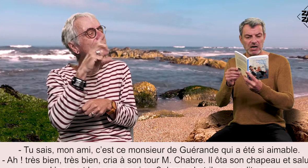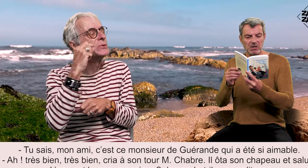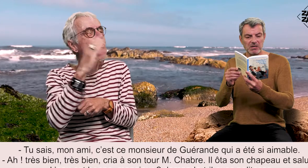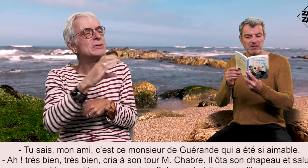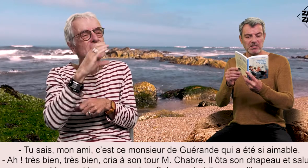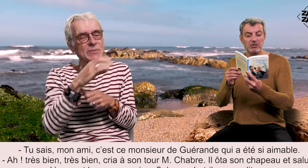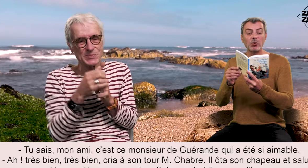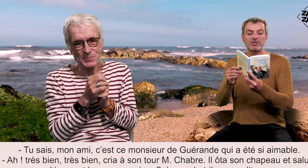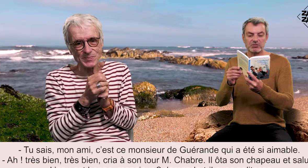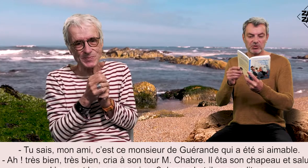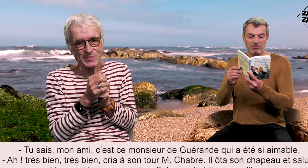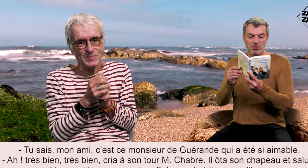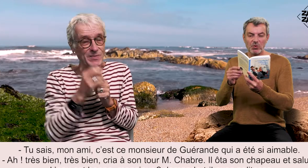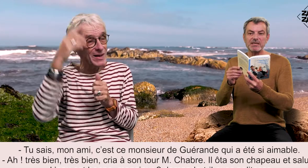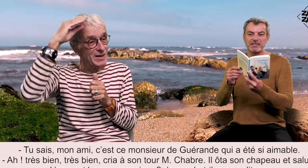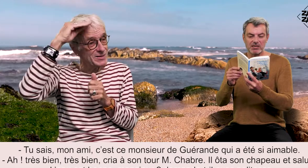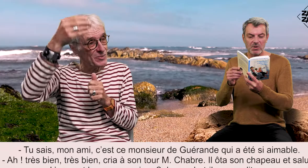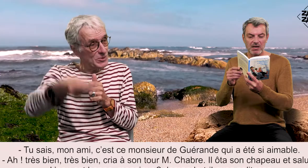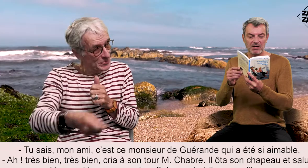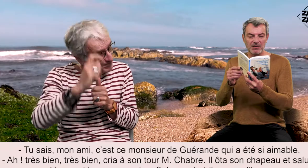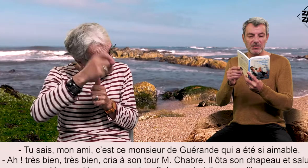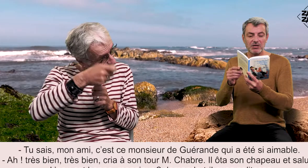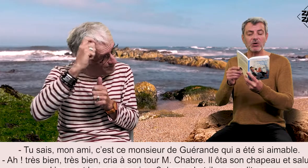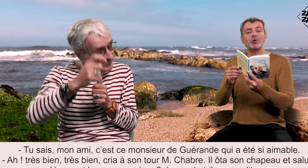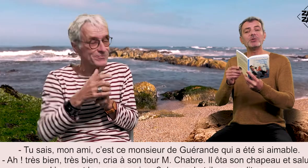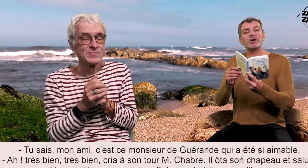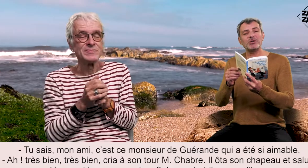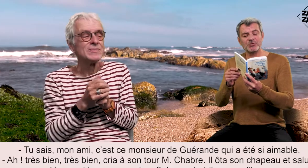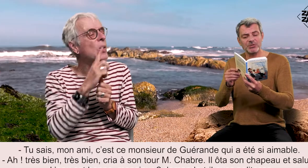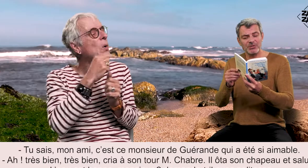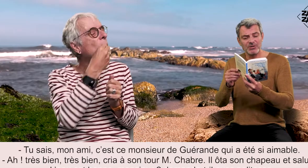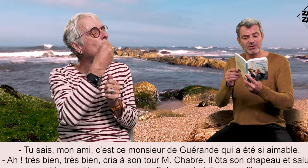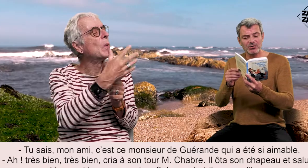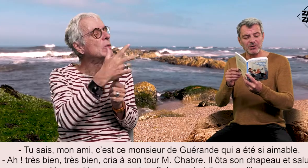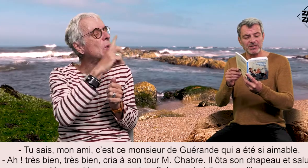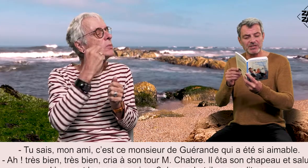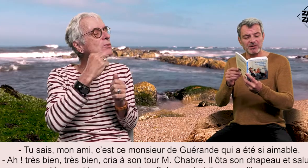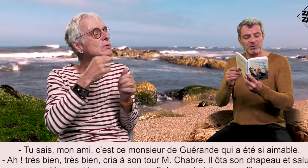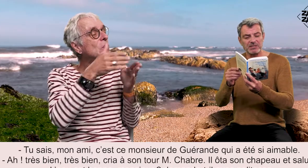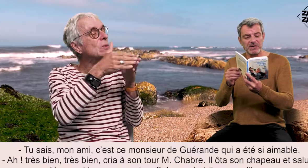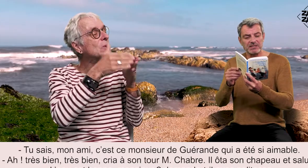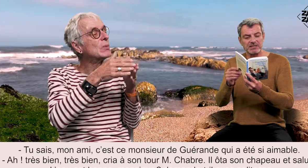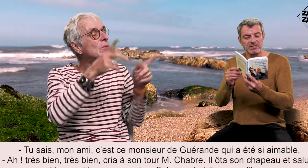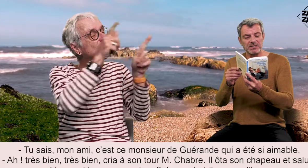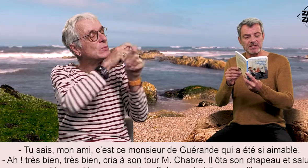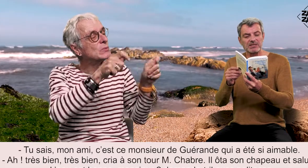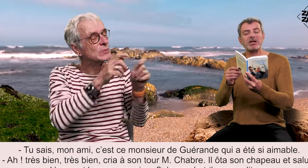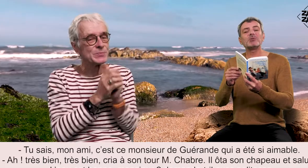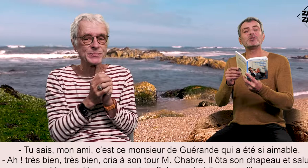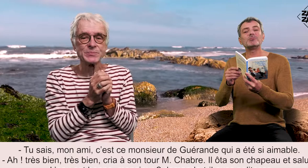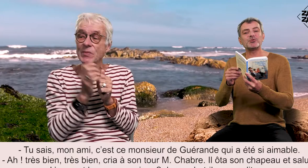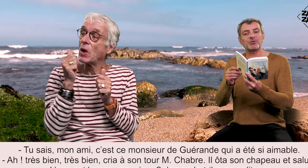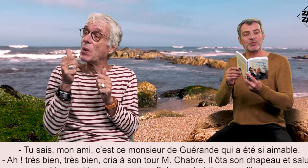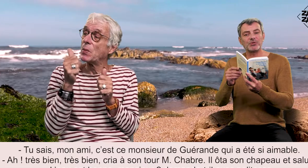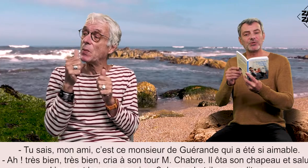Monsieur Chabre. Il ôta son chapeau et salua. « L'eau est bonne, monsieur ? » demanda-t-il avec politesse. «